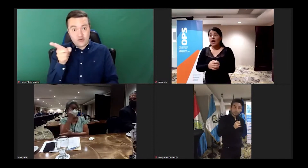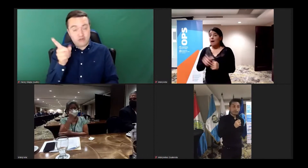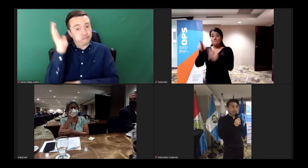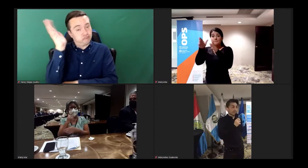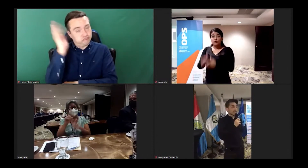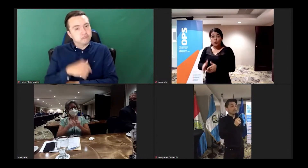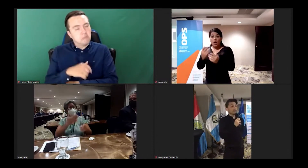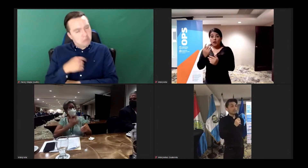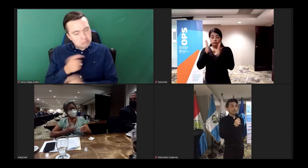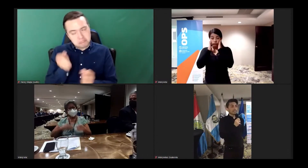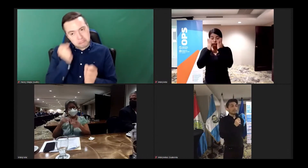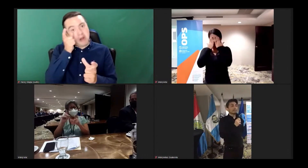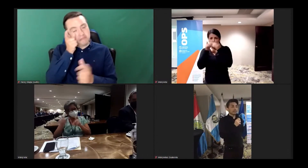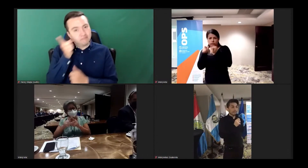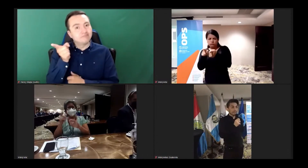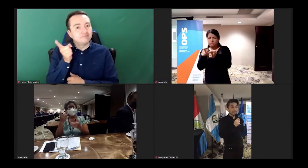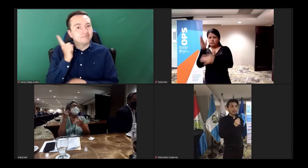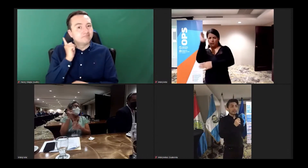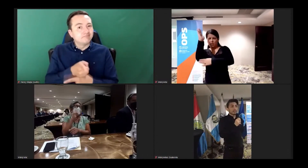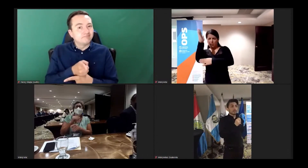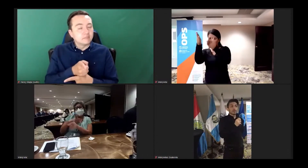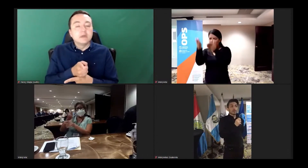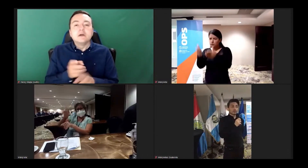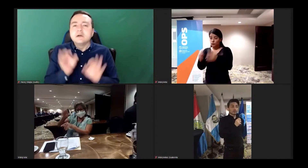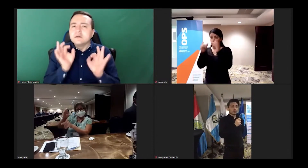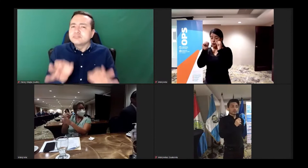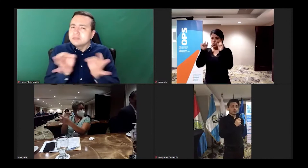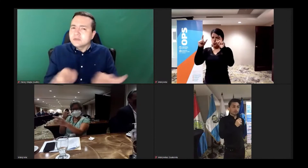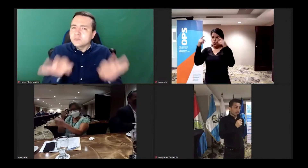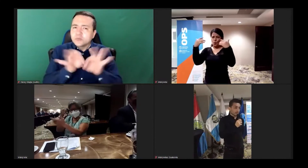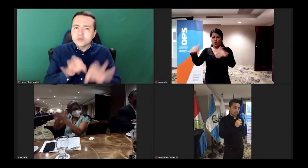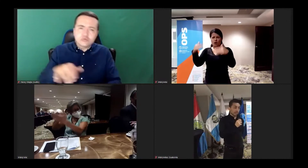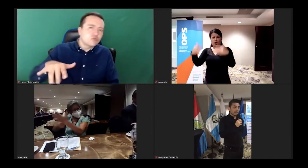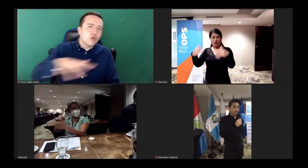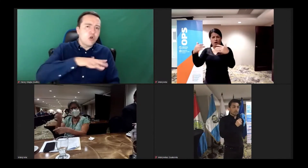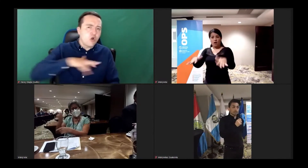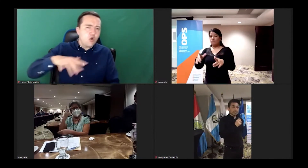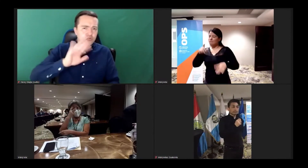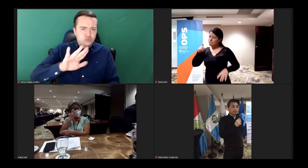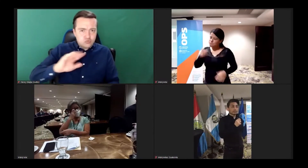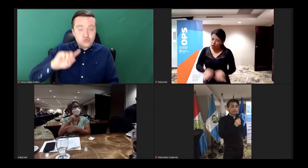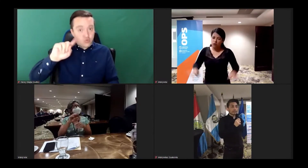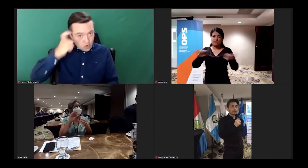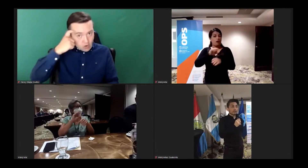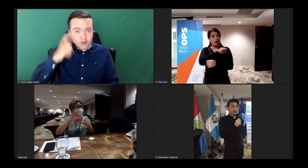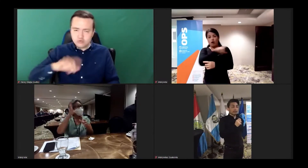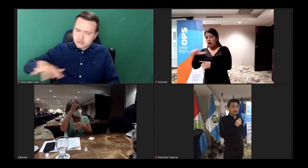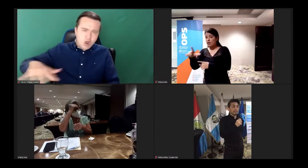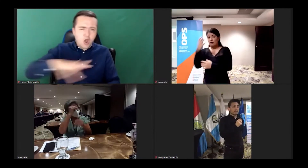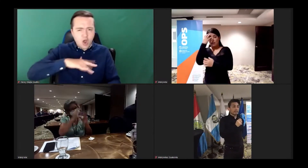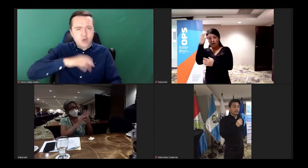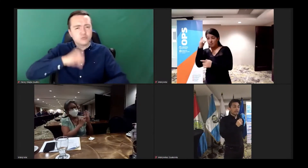estoy sorprendida porque es importante que todos en los gobiernos, ¿verdad?, todos sigamos luchando para